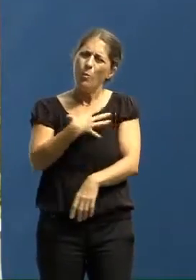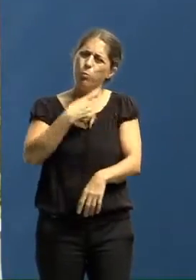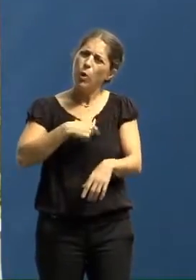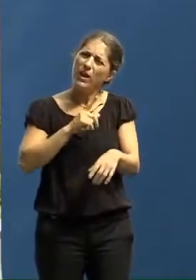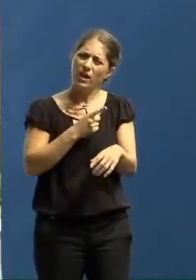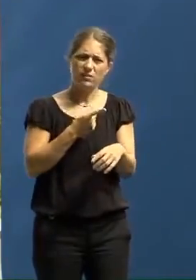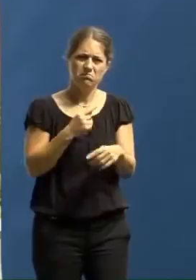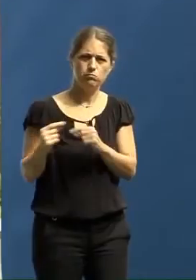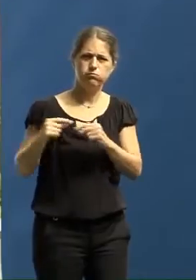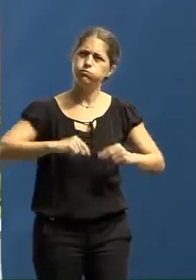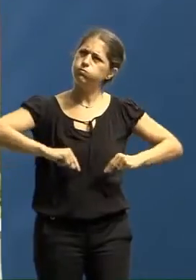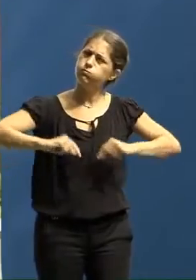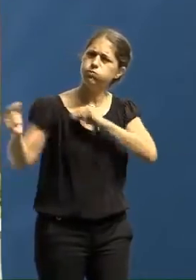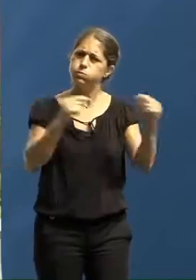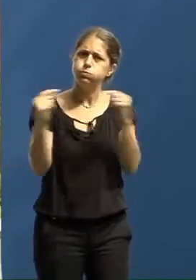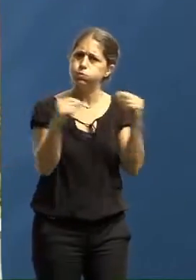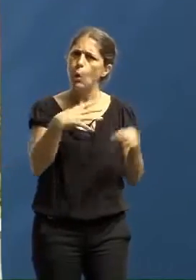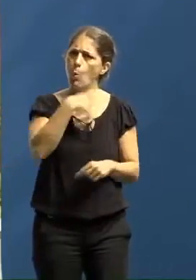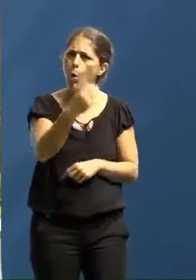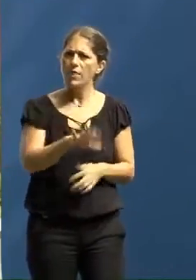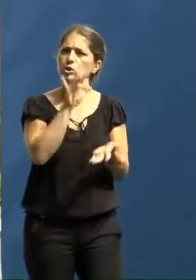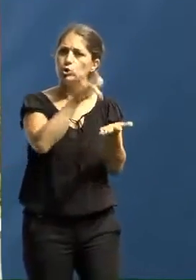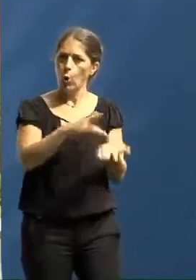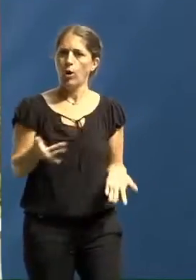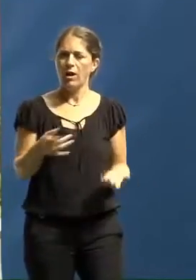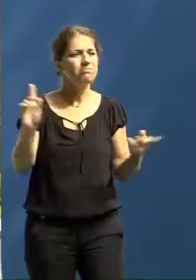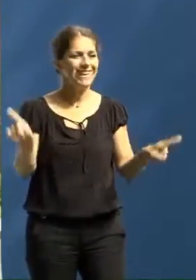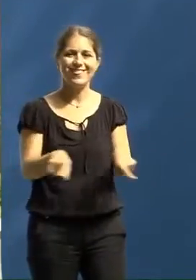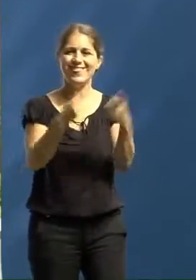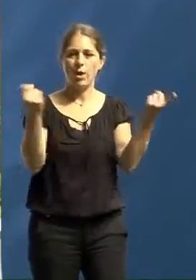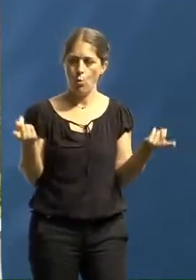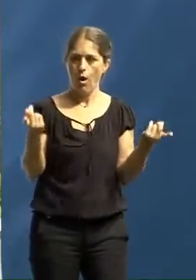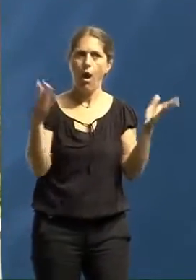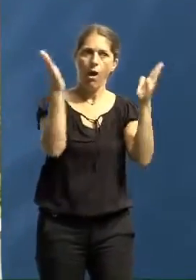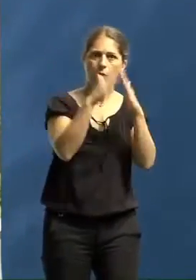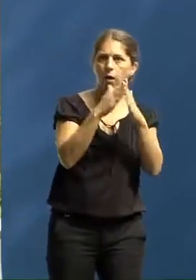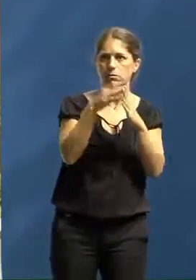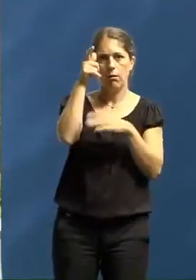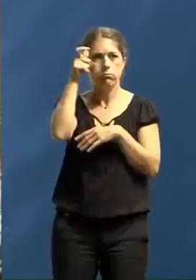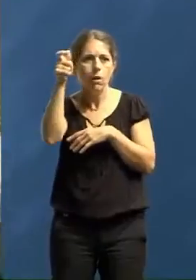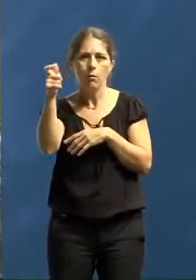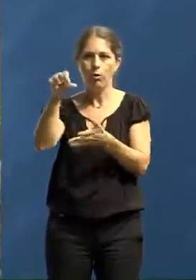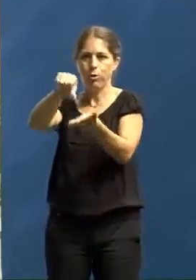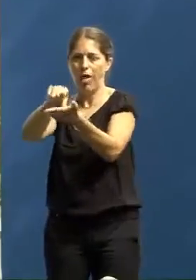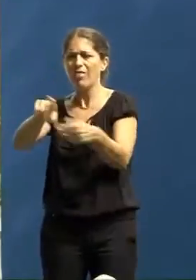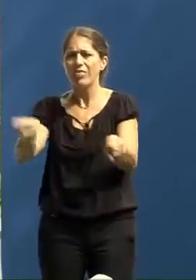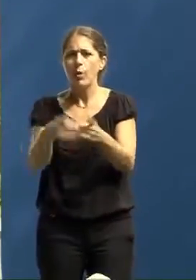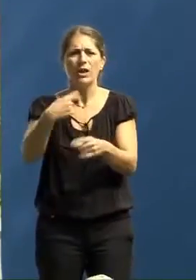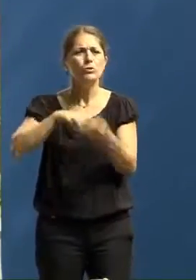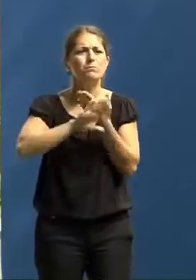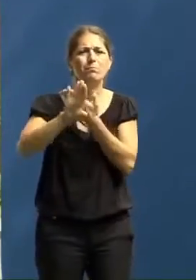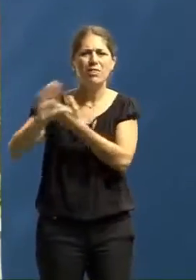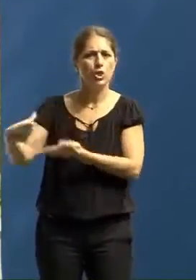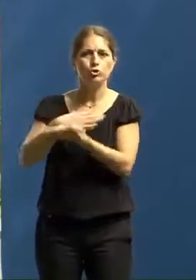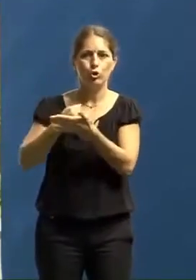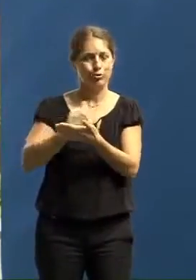veces discutamos. Nunha casa, nunha familia, nunha vila, somos todas veciñas e veciños, somos todas galegas e